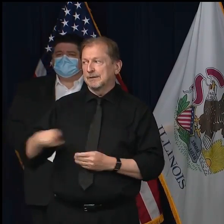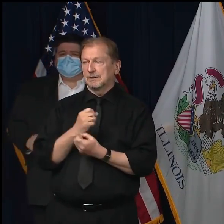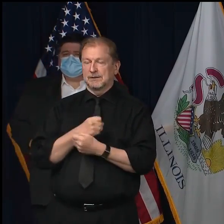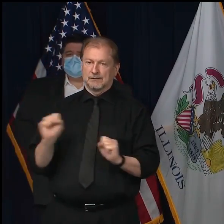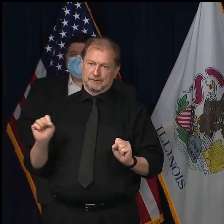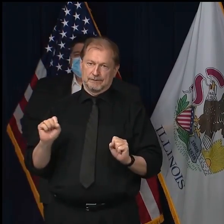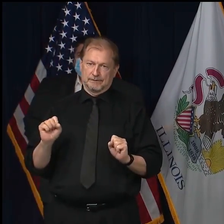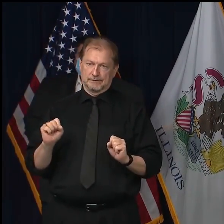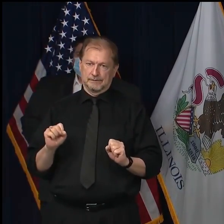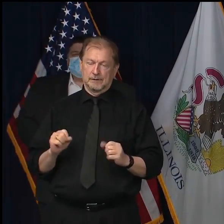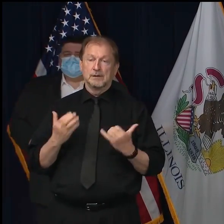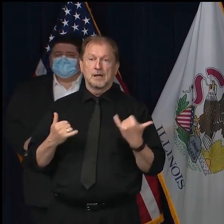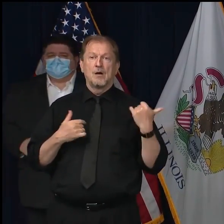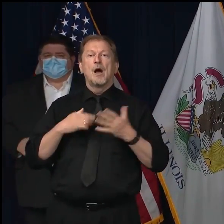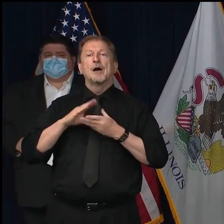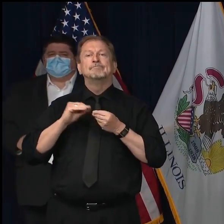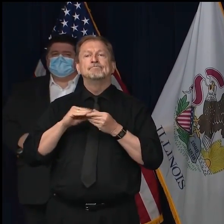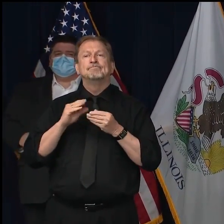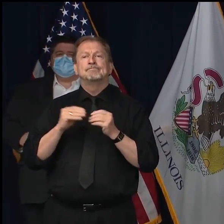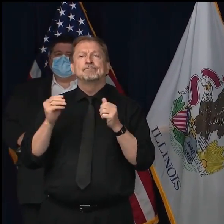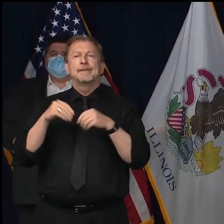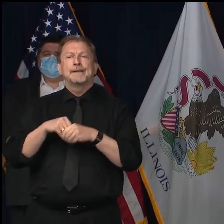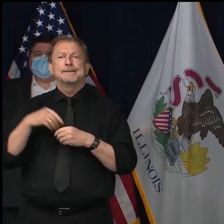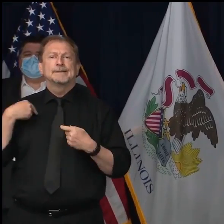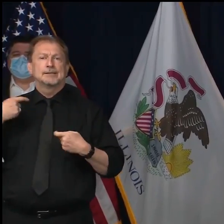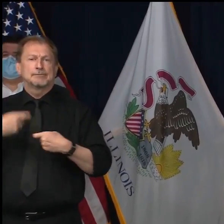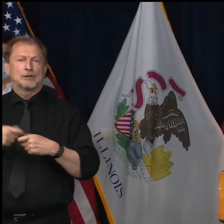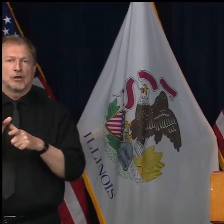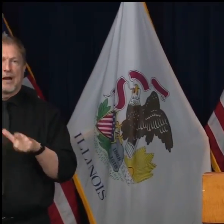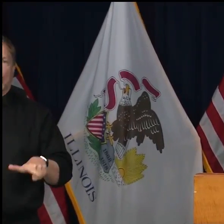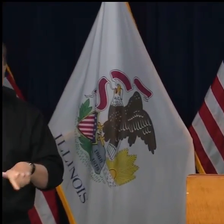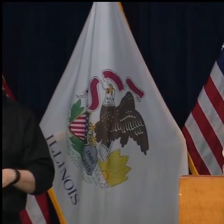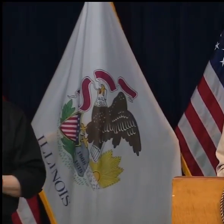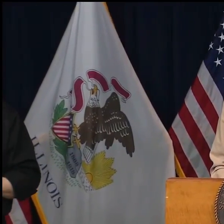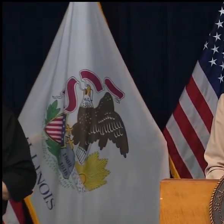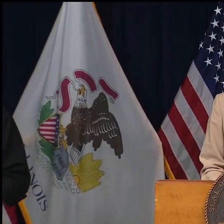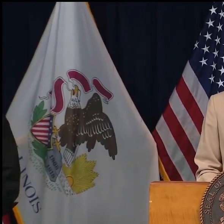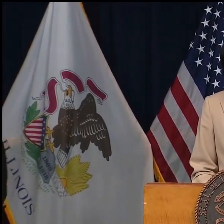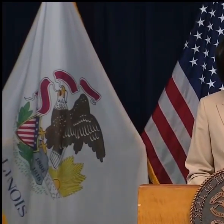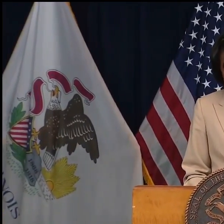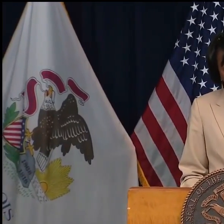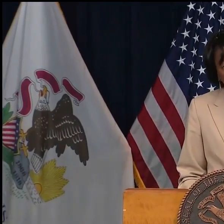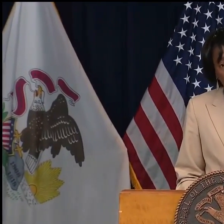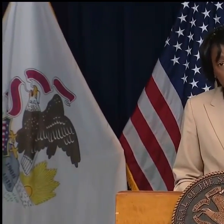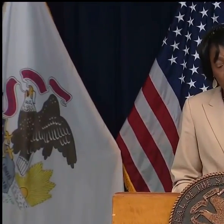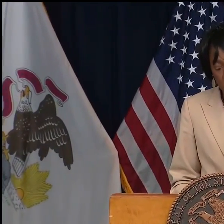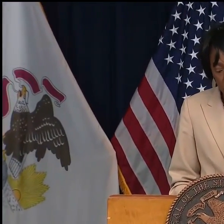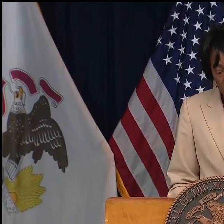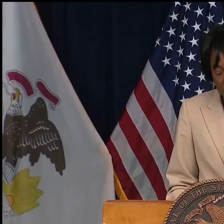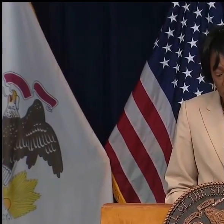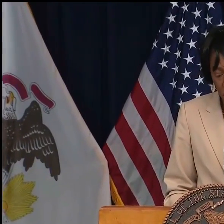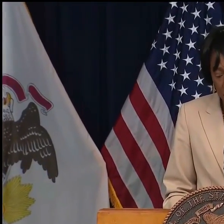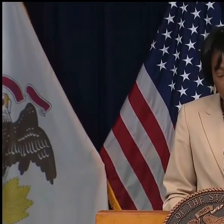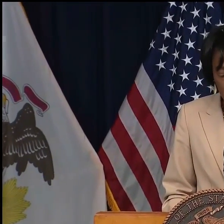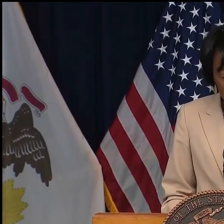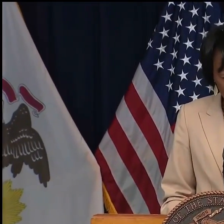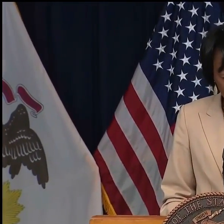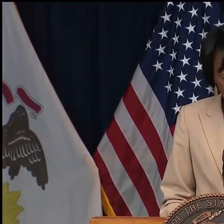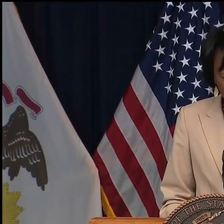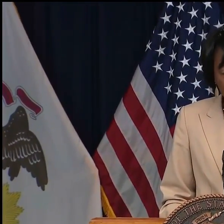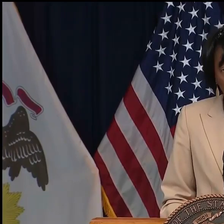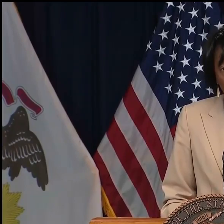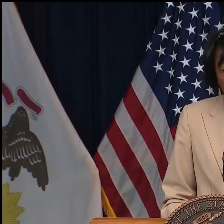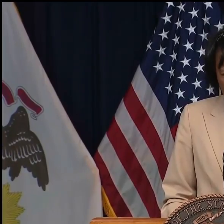that, I will translate into Spanish. Buenas tardes. Sé que hay muchas preguntas sobre